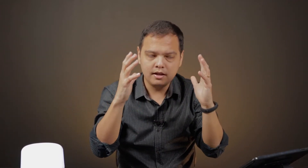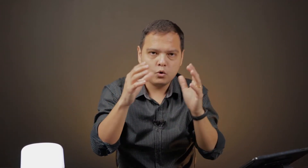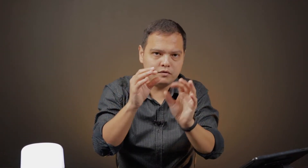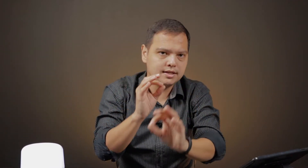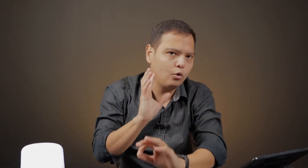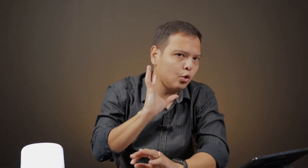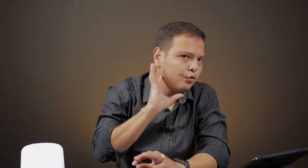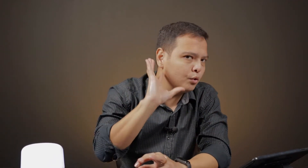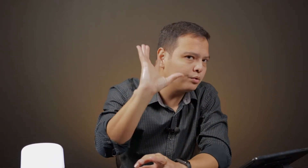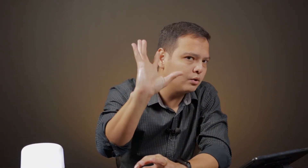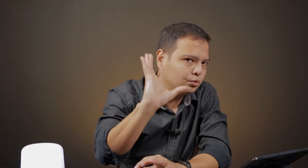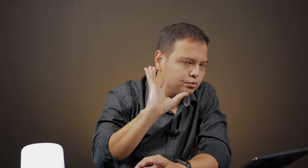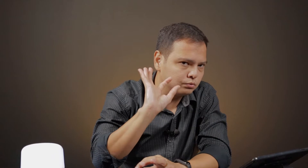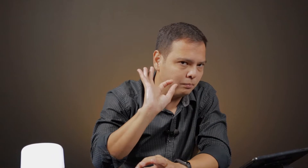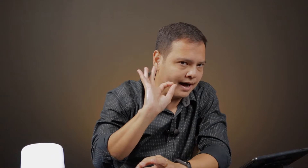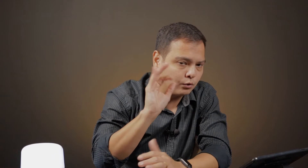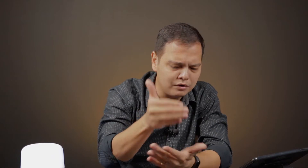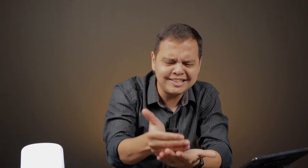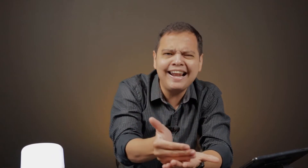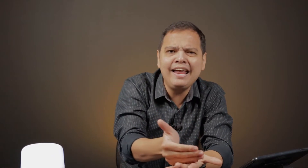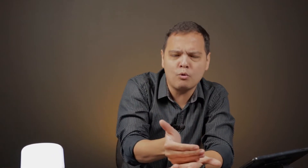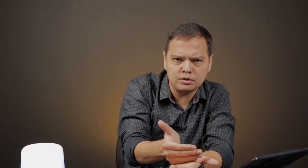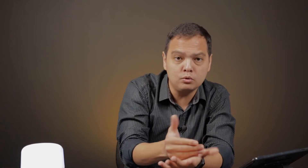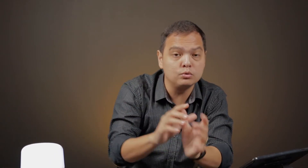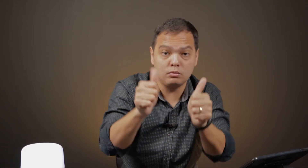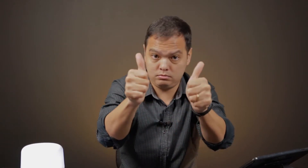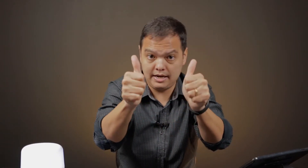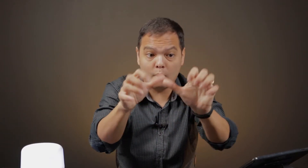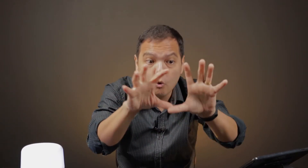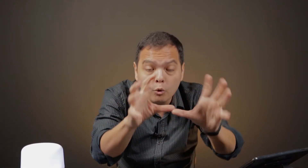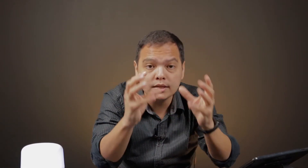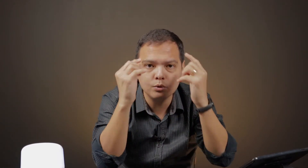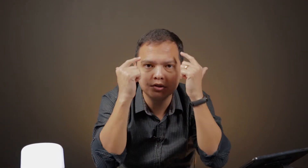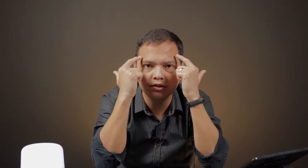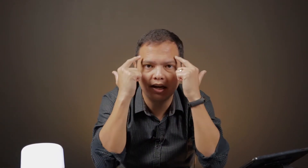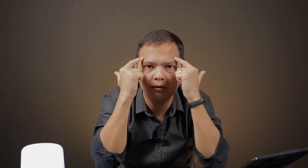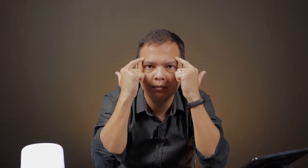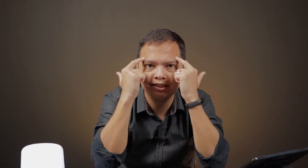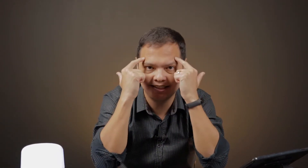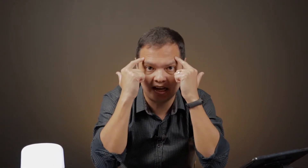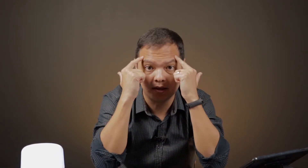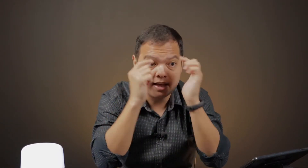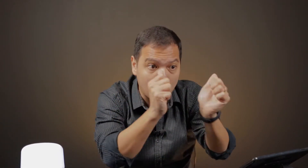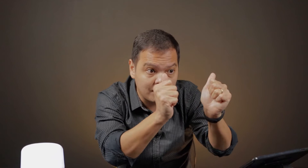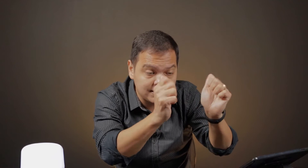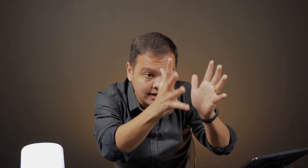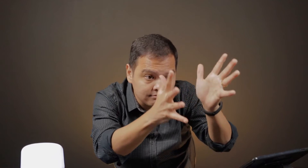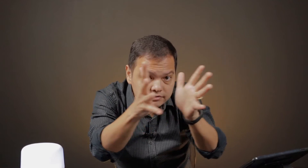Quando você ouve o conteúdo dublado, ou quando você lê o conteúdo, legal, o conteúdo o seu cérebro já sabe. Agora você vai